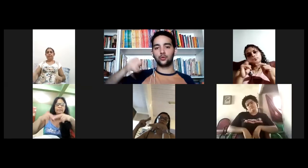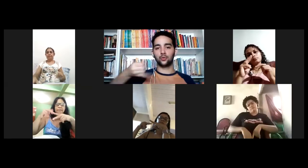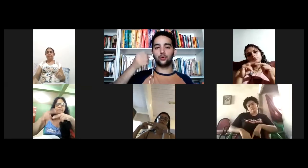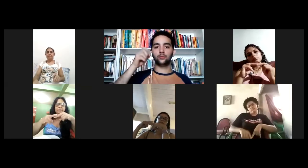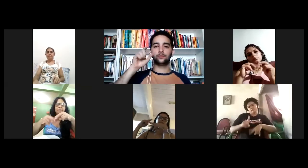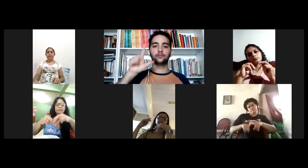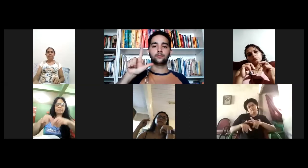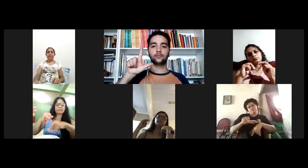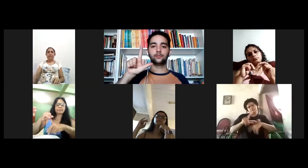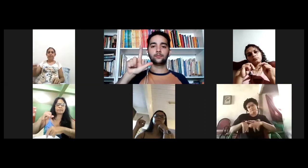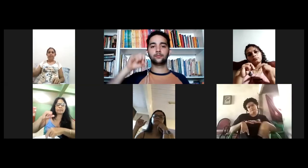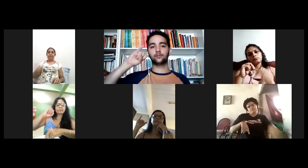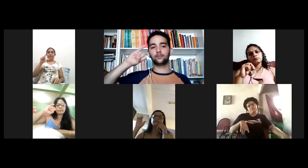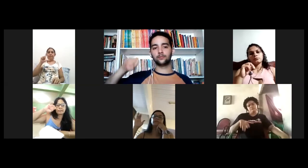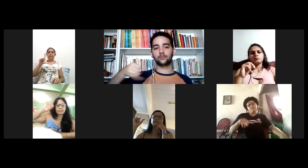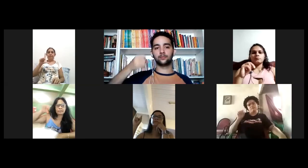Julho.